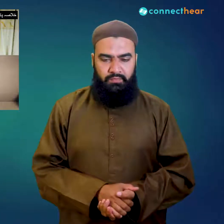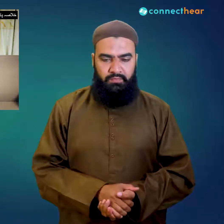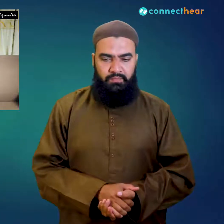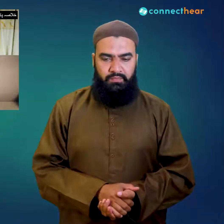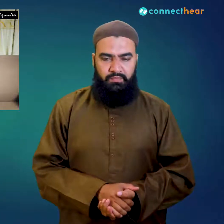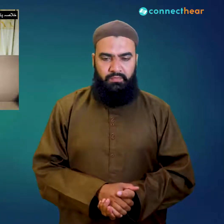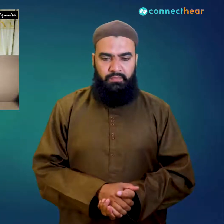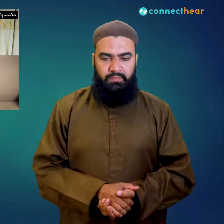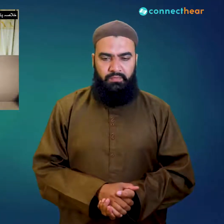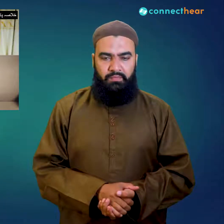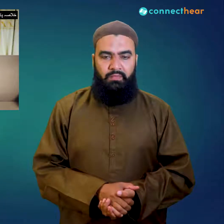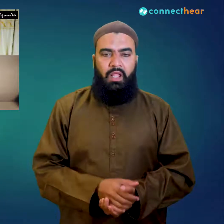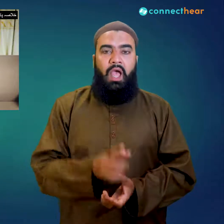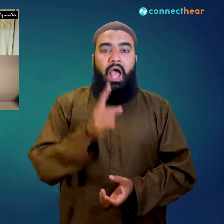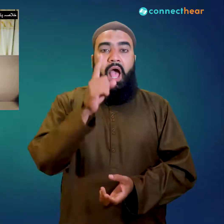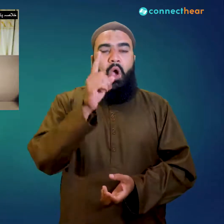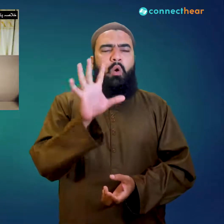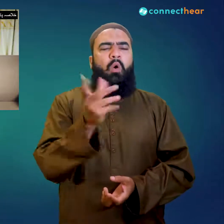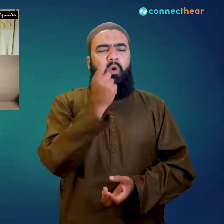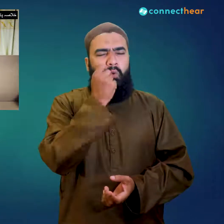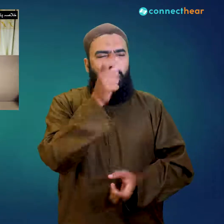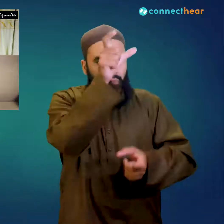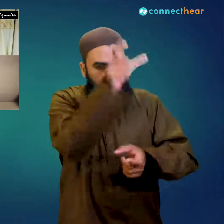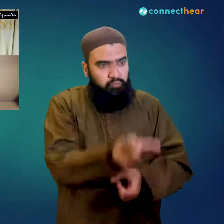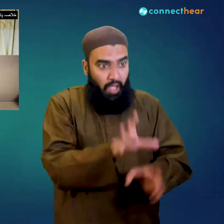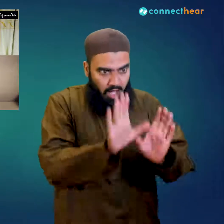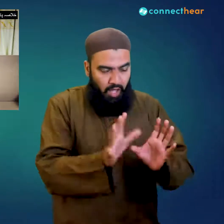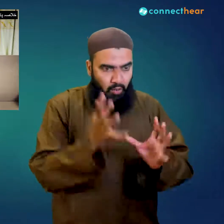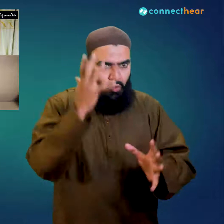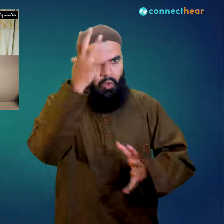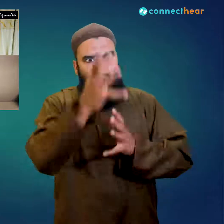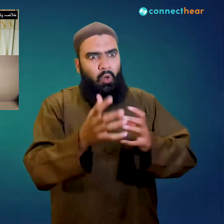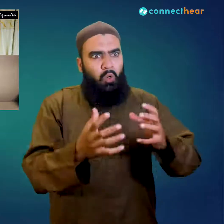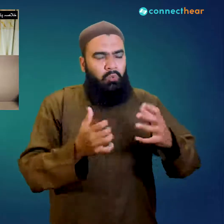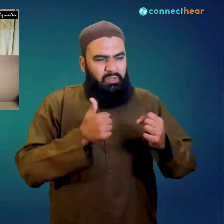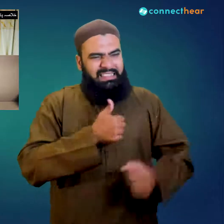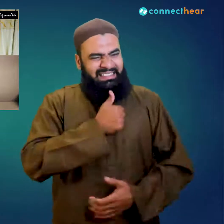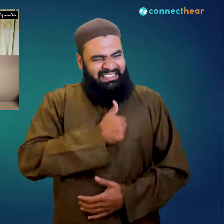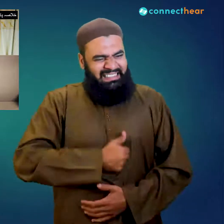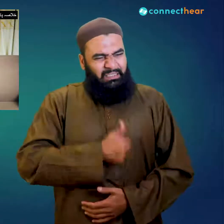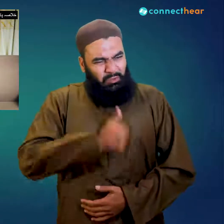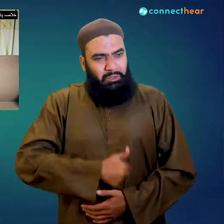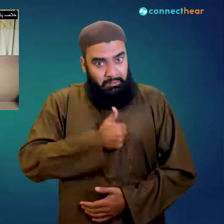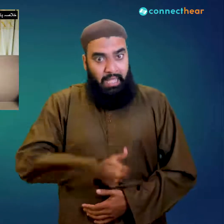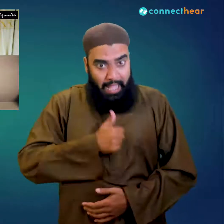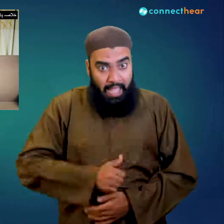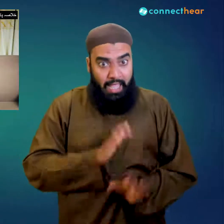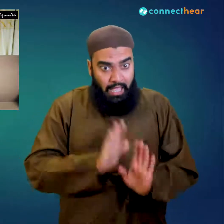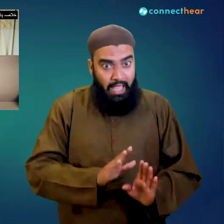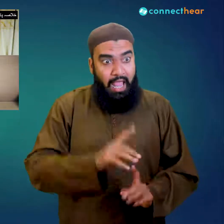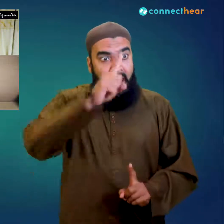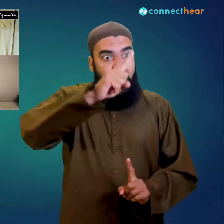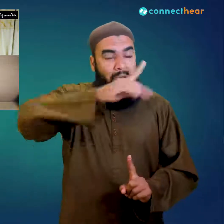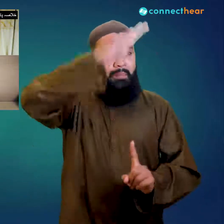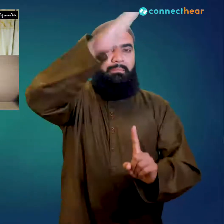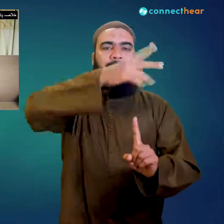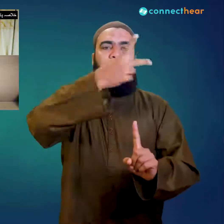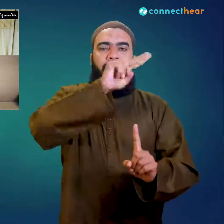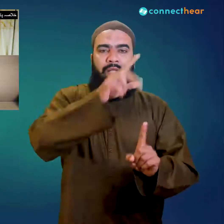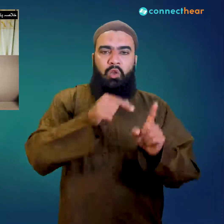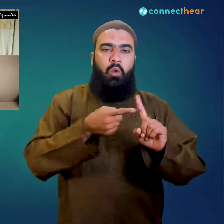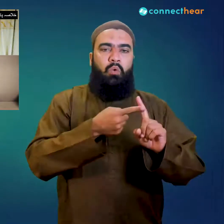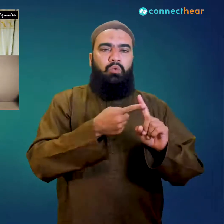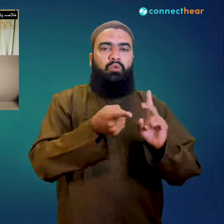الصابرون اجرہم بغیر حساب، اللہ صبر کرنے والوں کو بغیر حساب کے، بلا حساب